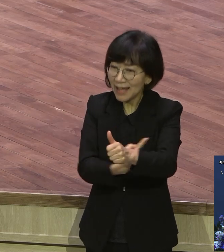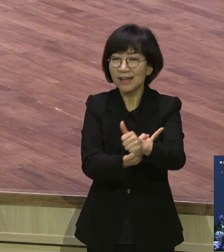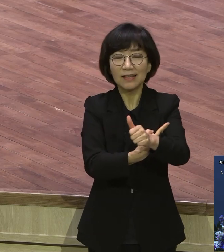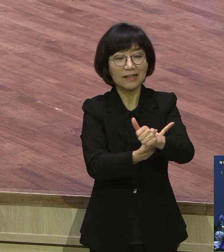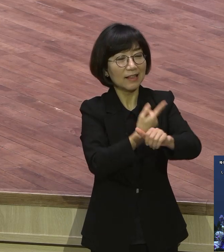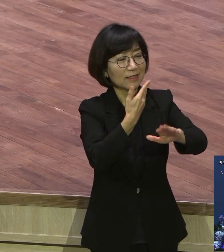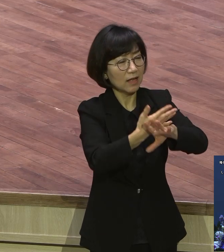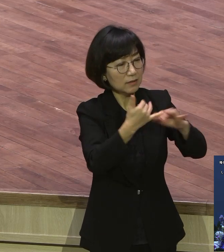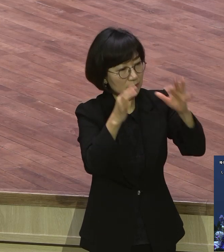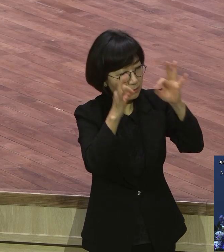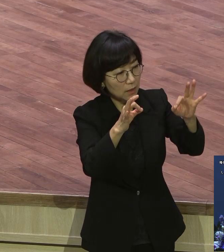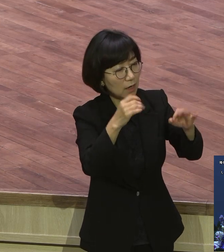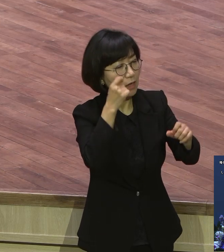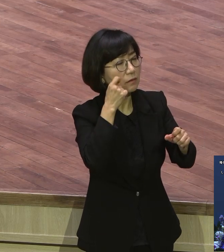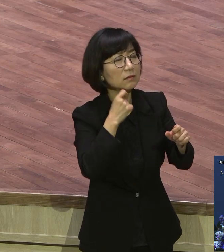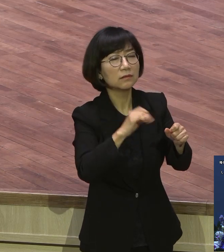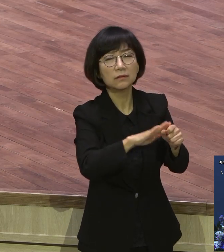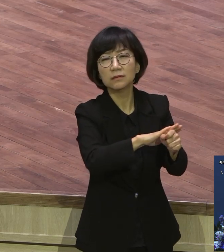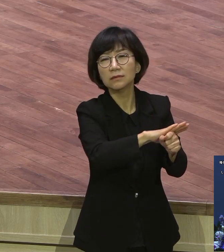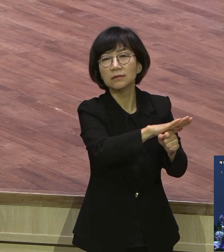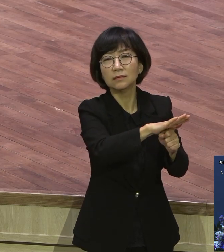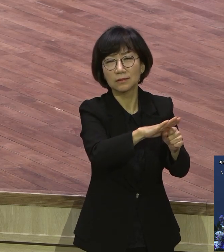지극히 자연스럽다는 거예요